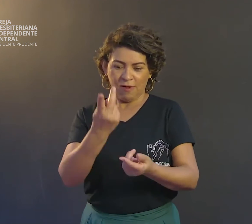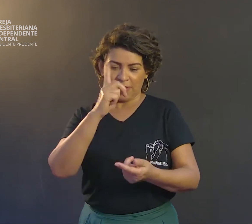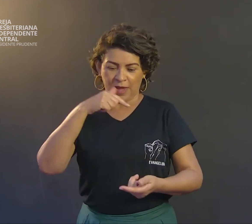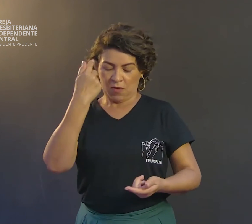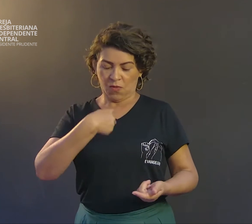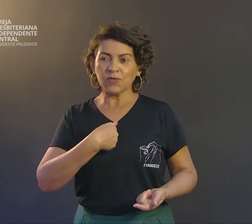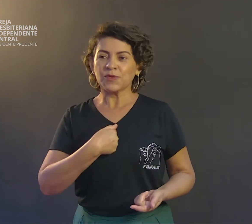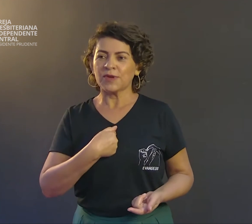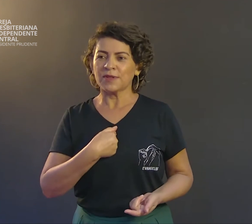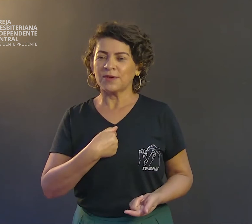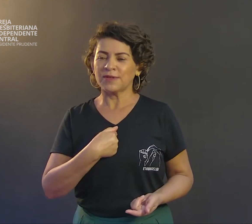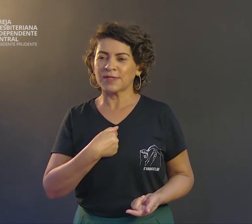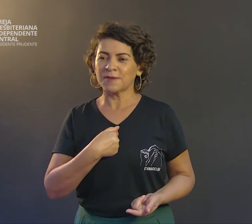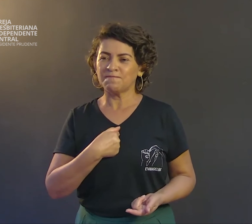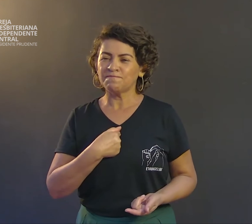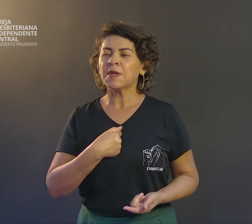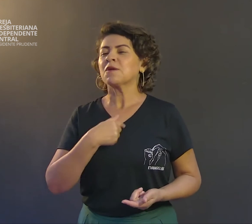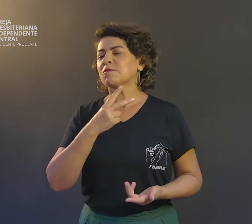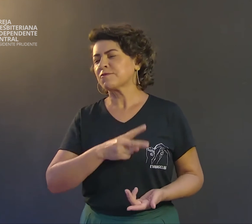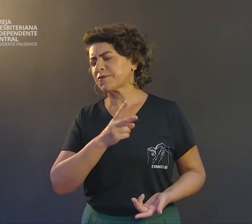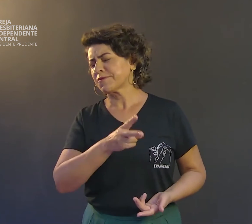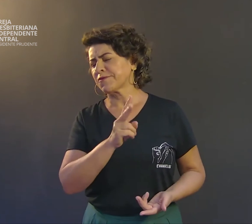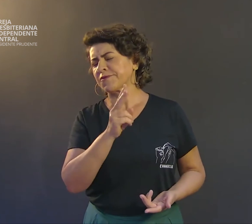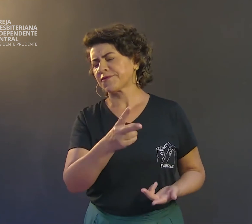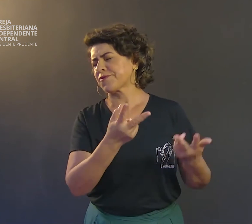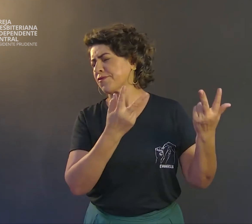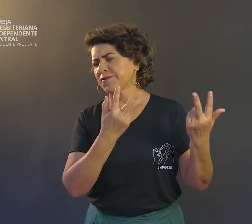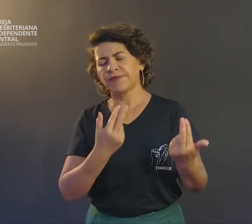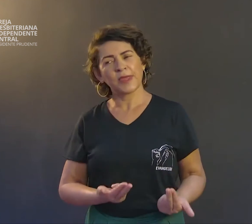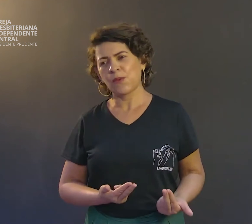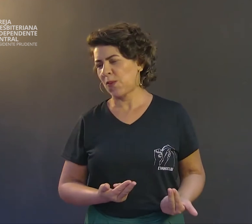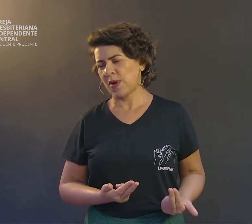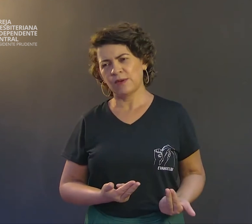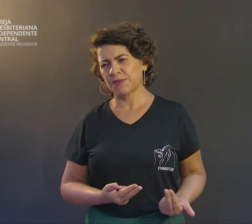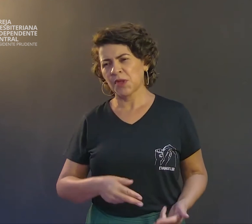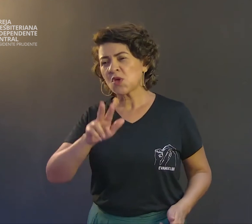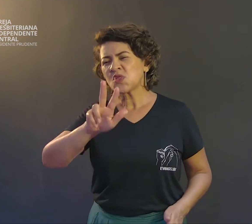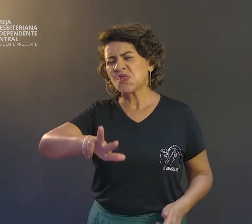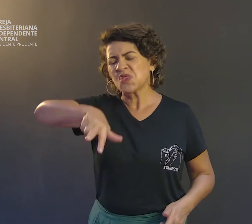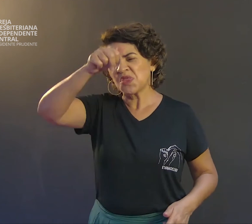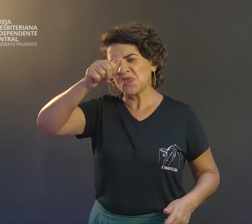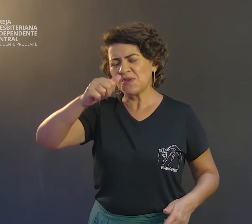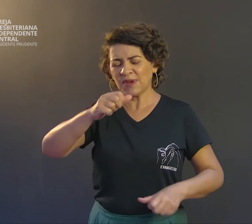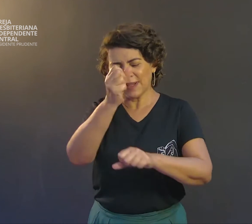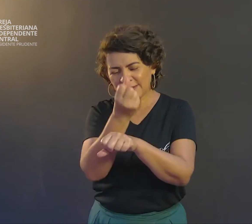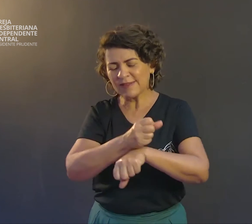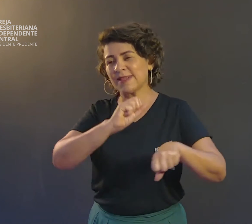Continuamos a cair nas mesmas coisas e parece que nunca nos libertamos.